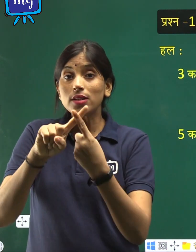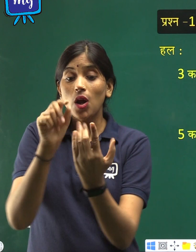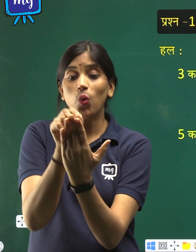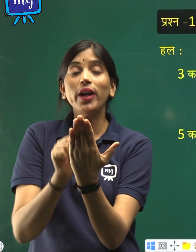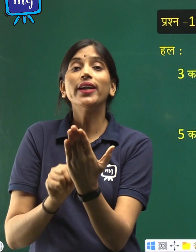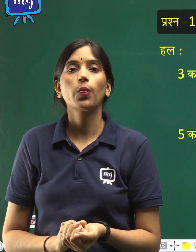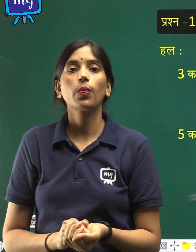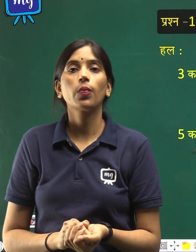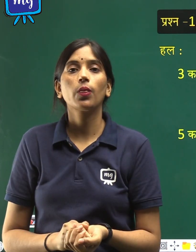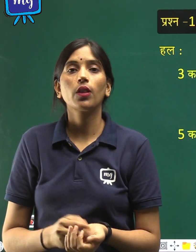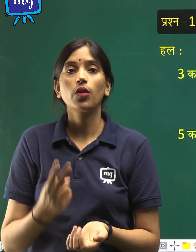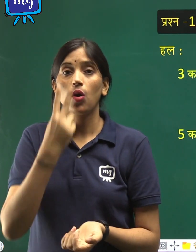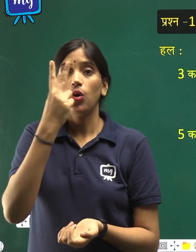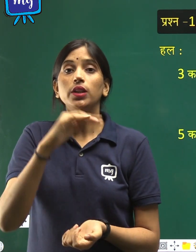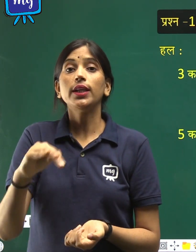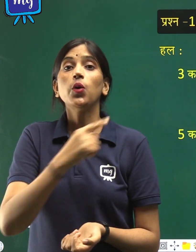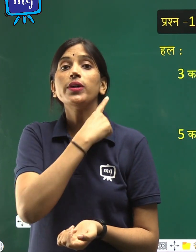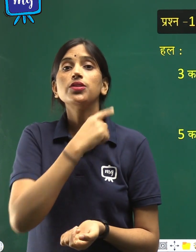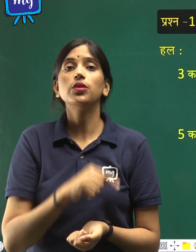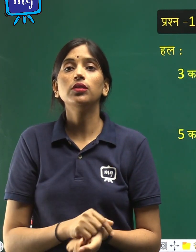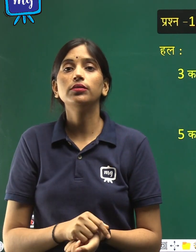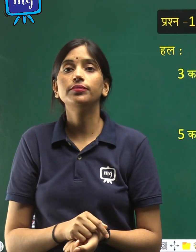है। देखो बच्चों,